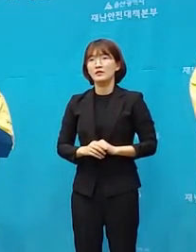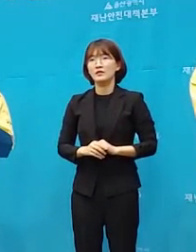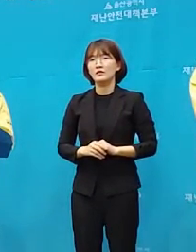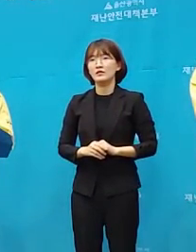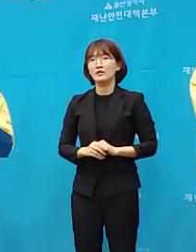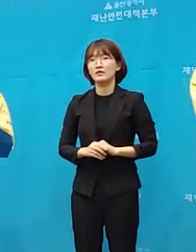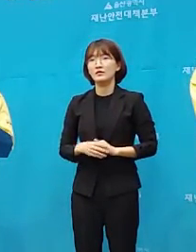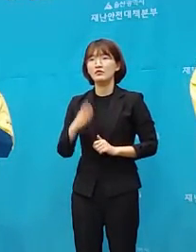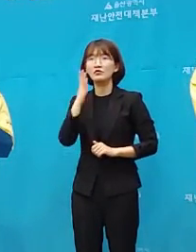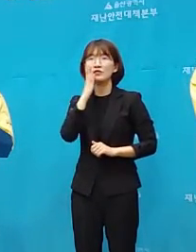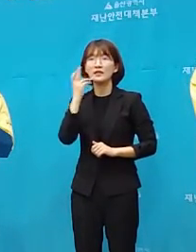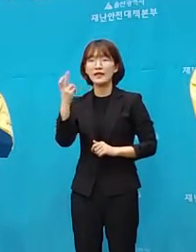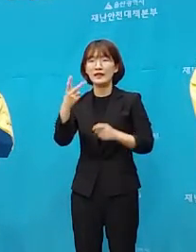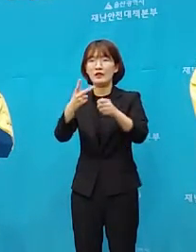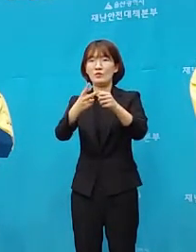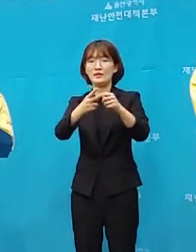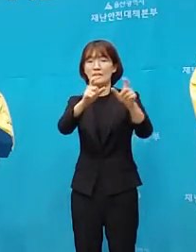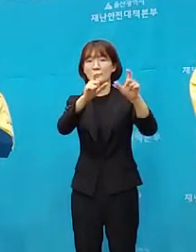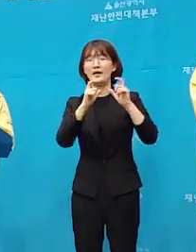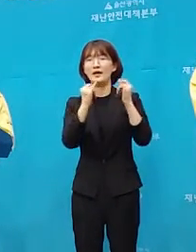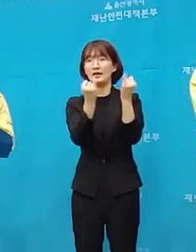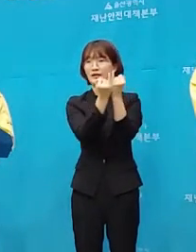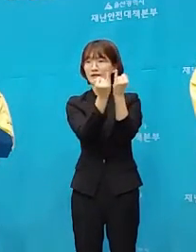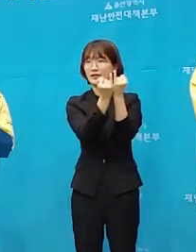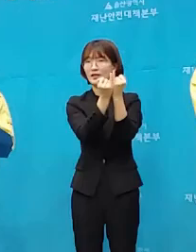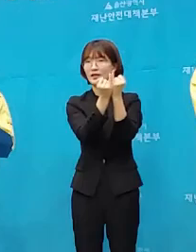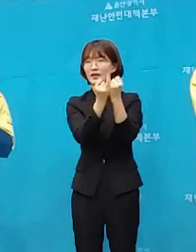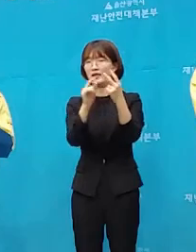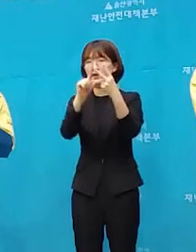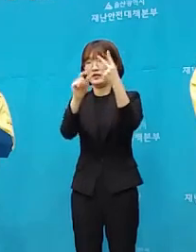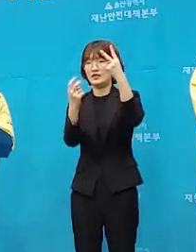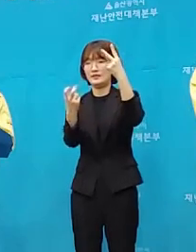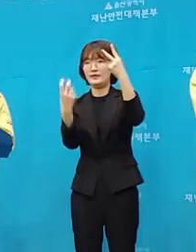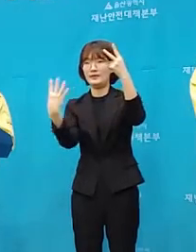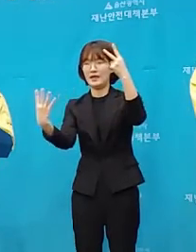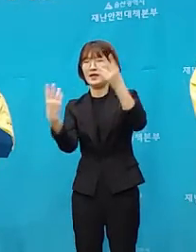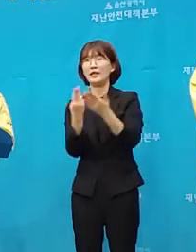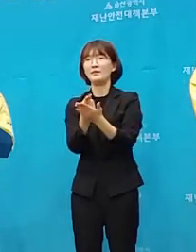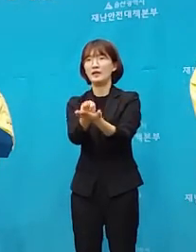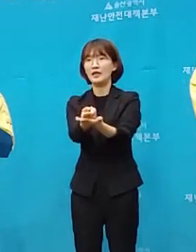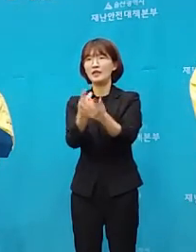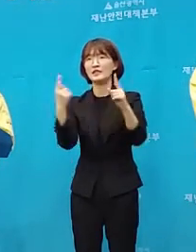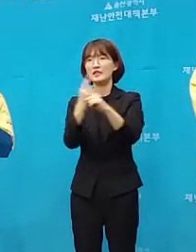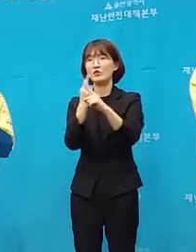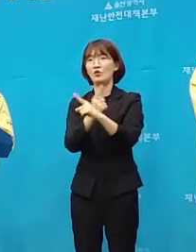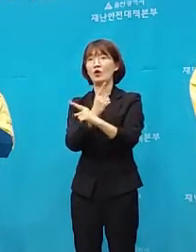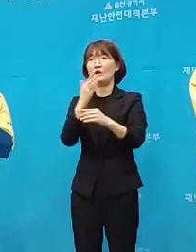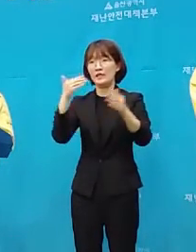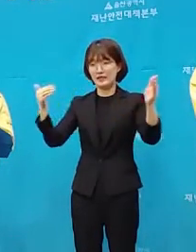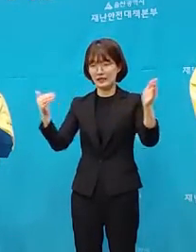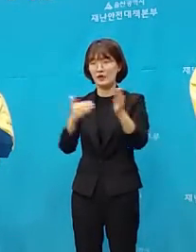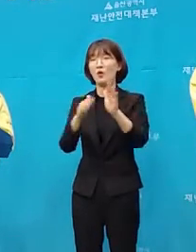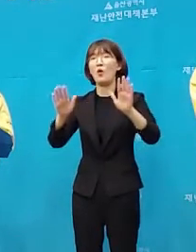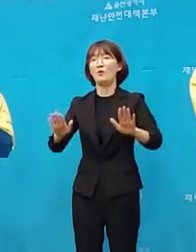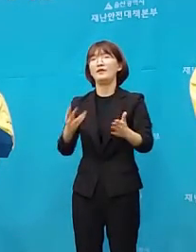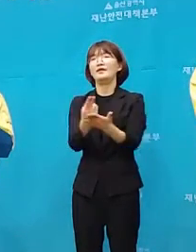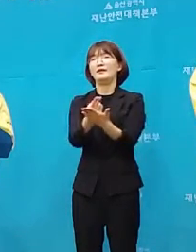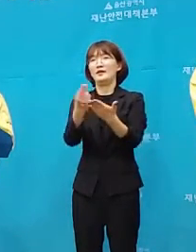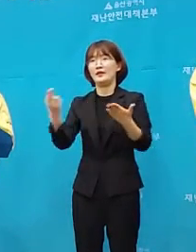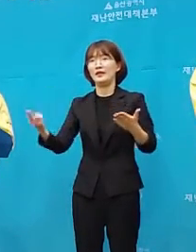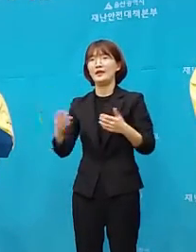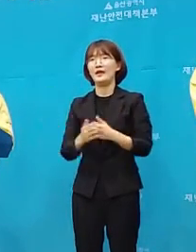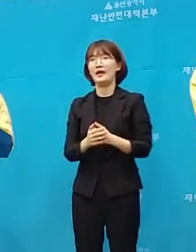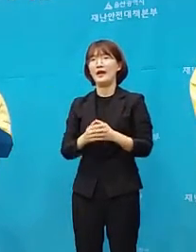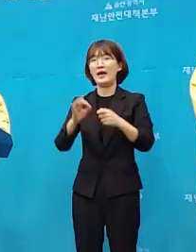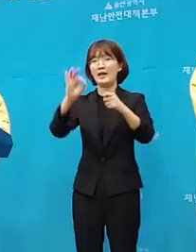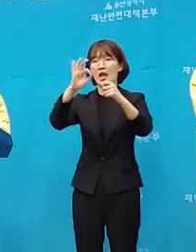울산 환자 2번 여성분이 2월 24일 입원하여 치료를 받다가 오늘 퇴원했습니다.